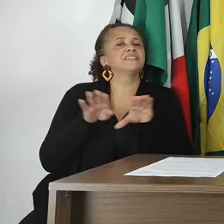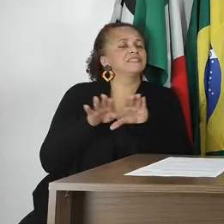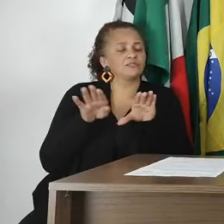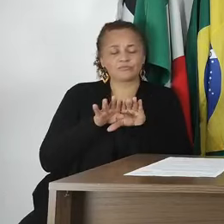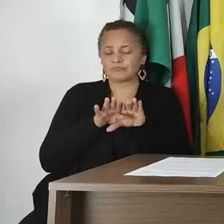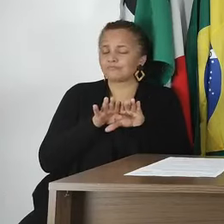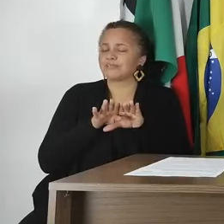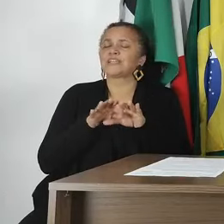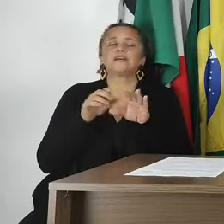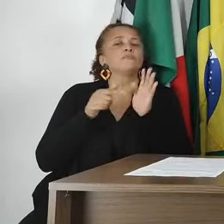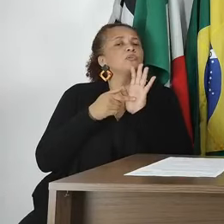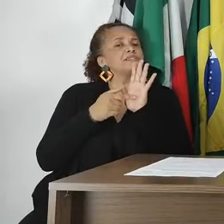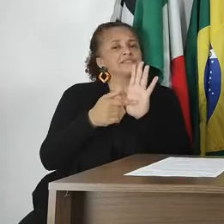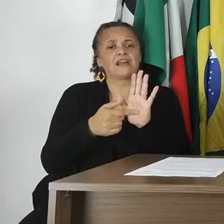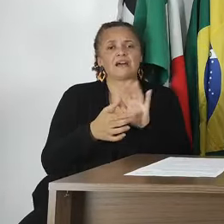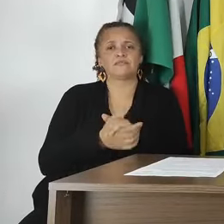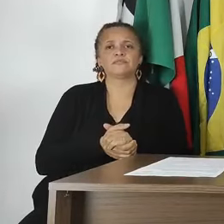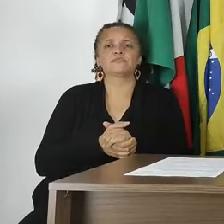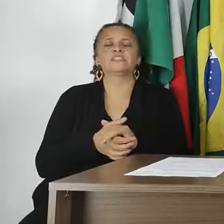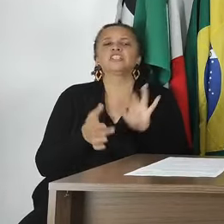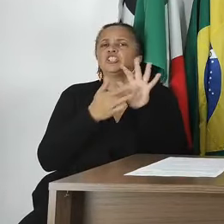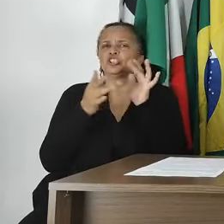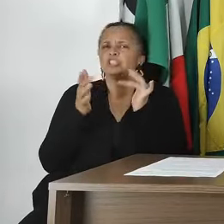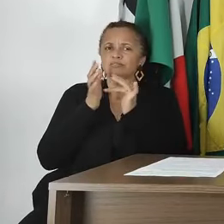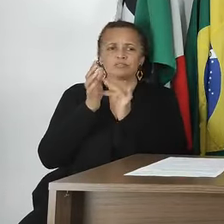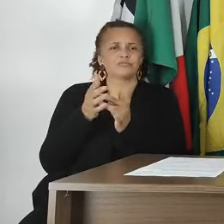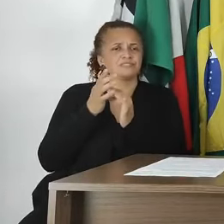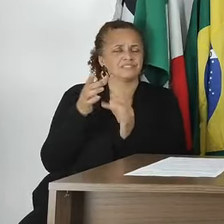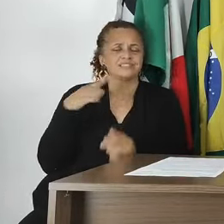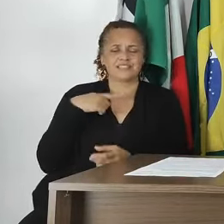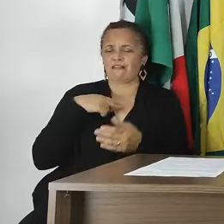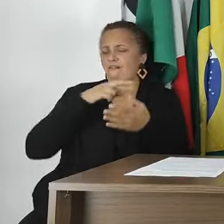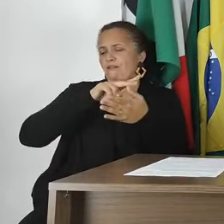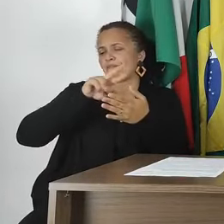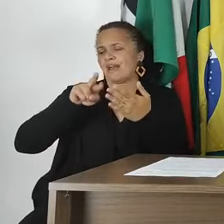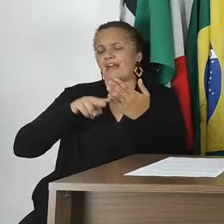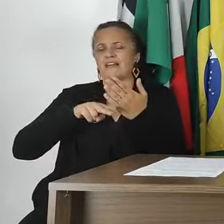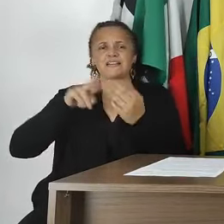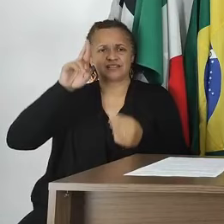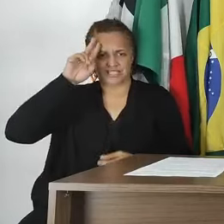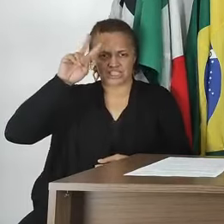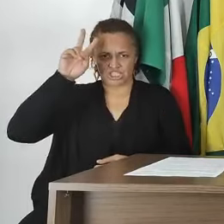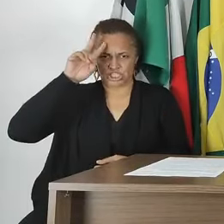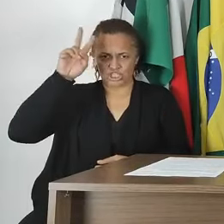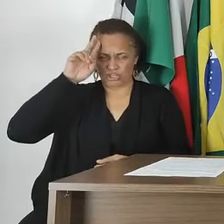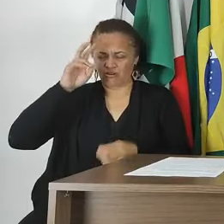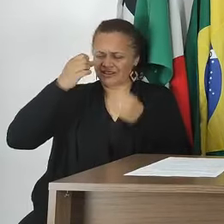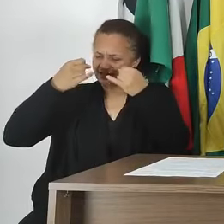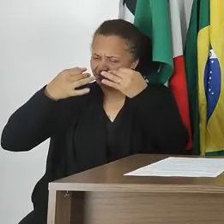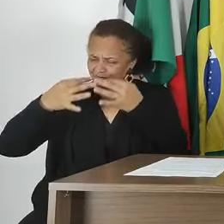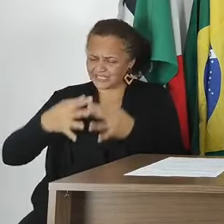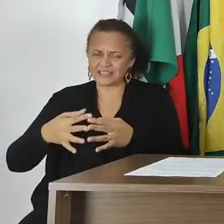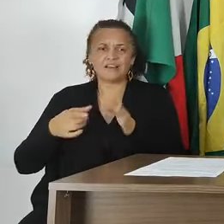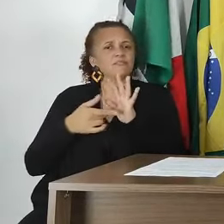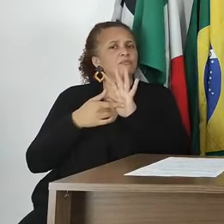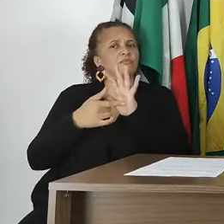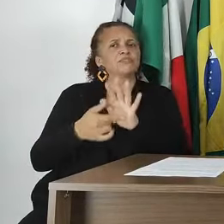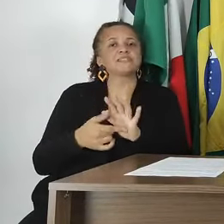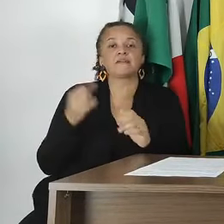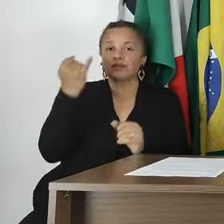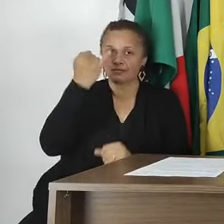isso. Você pode ver nas parábolas que Jesus contava, ele falava sobre as obras